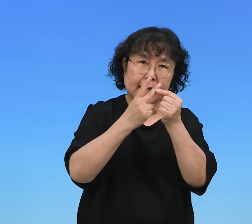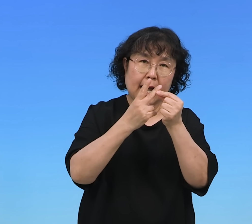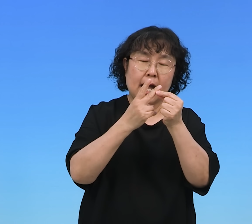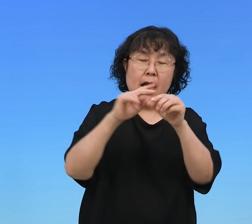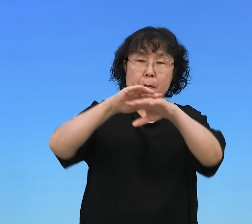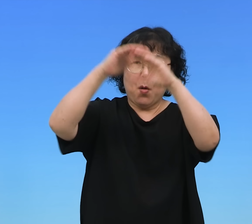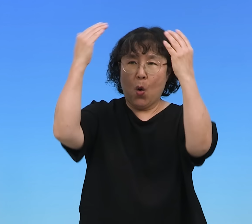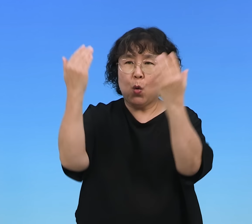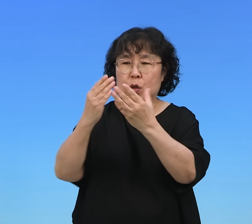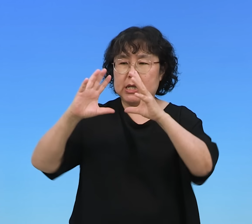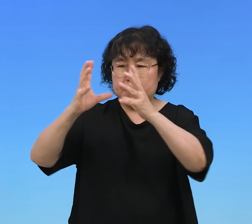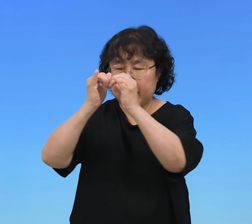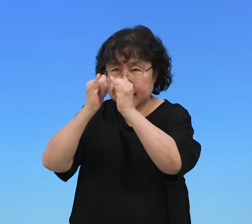온 백성에게 칭송을 받으니.